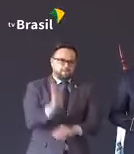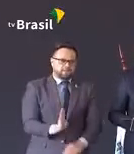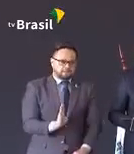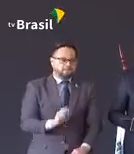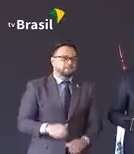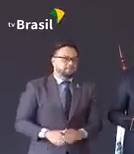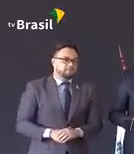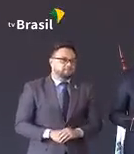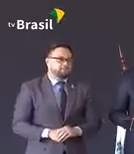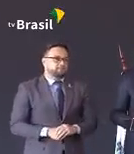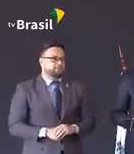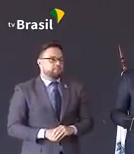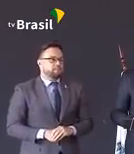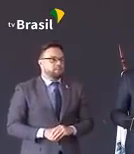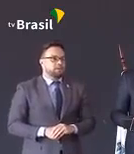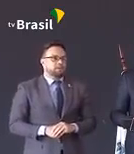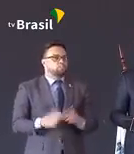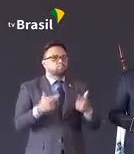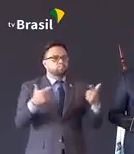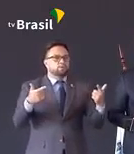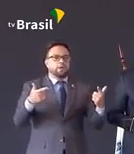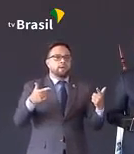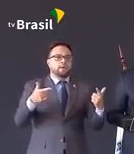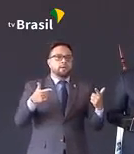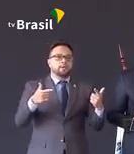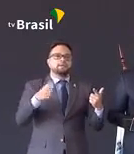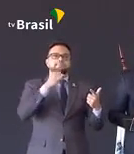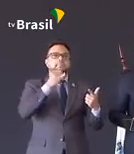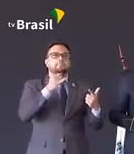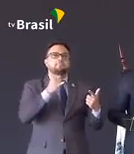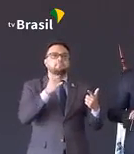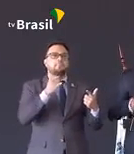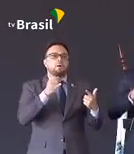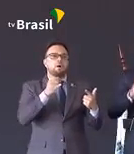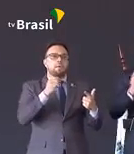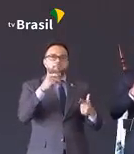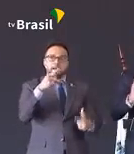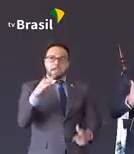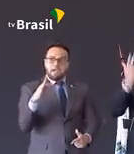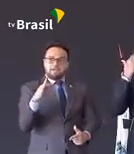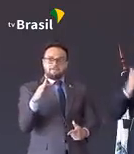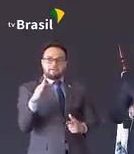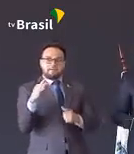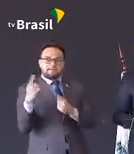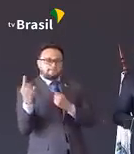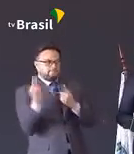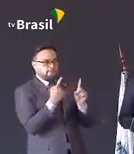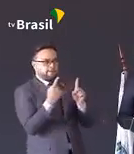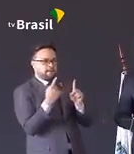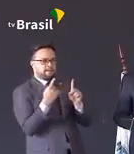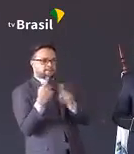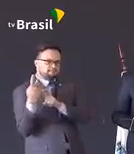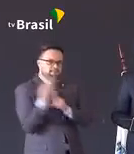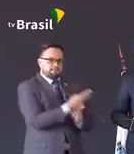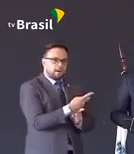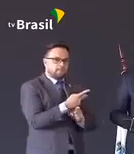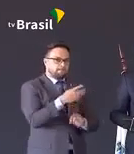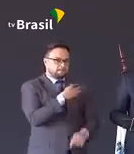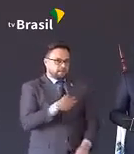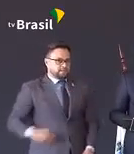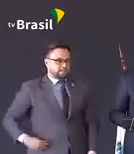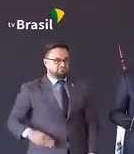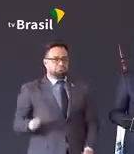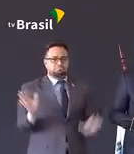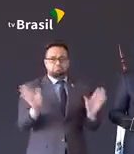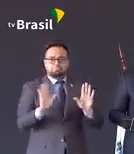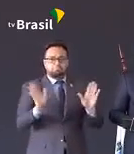dado motivo para a Polícia Federal ir atrás dos meus ministros, diferentemente do que acontecia no passado. Então,